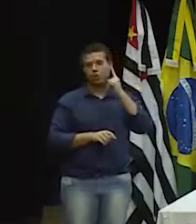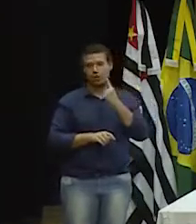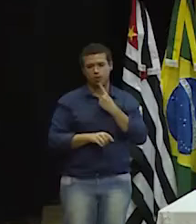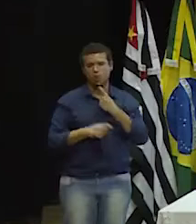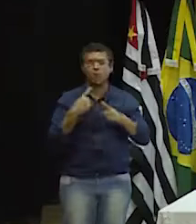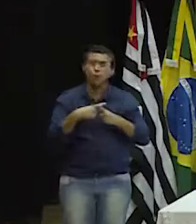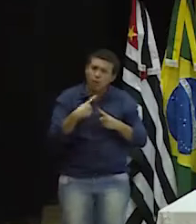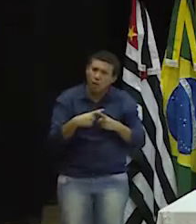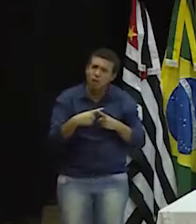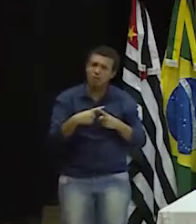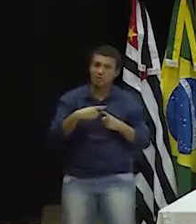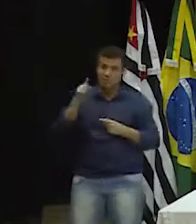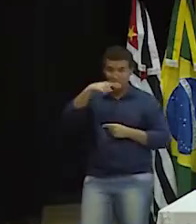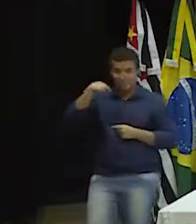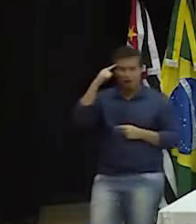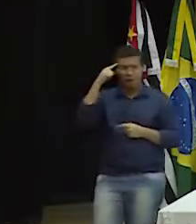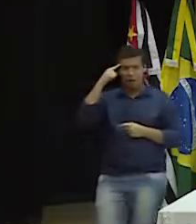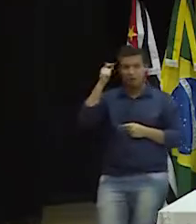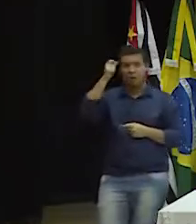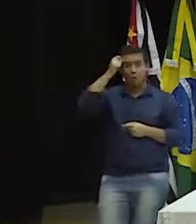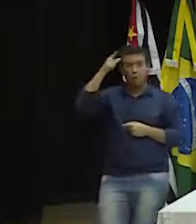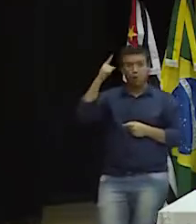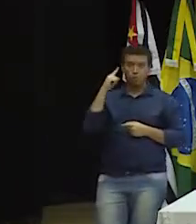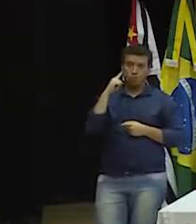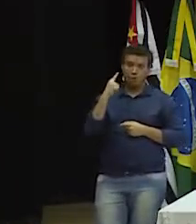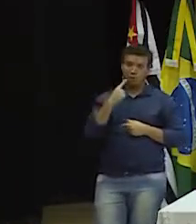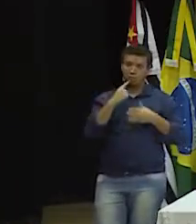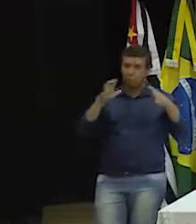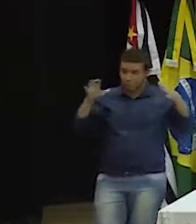é o termo que eu utilizo, porque vocês podem falar,